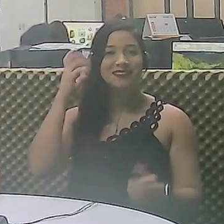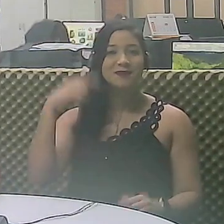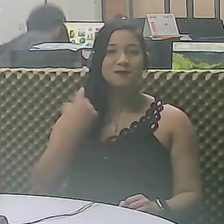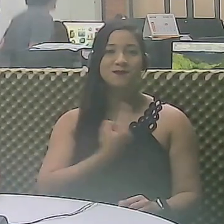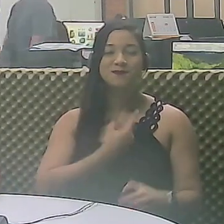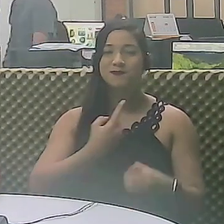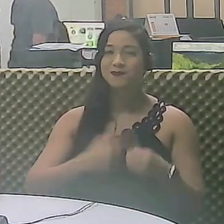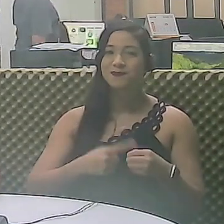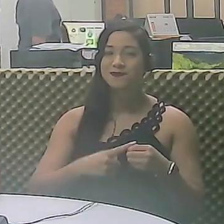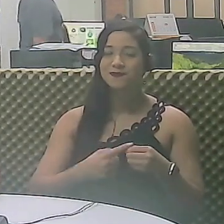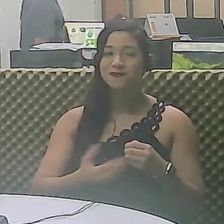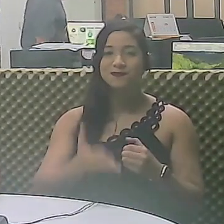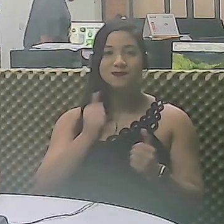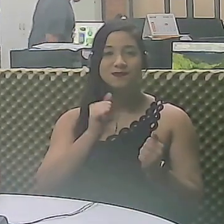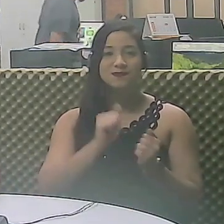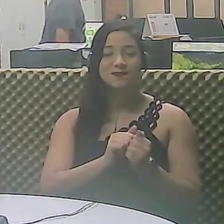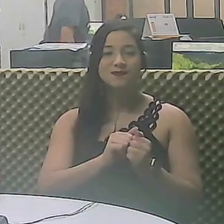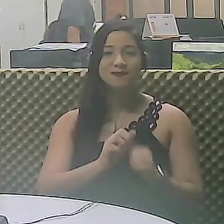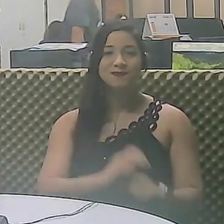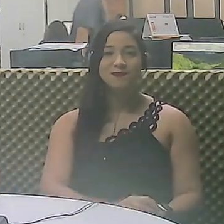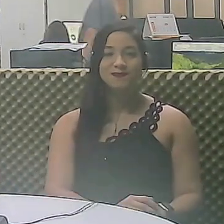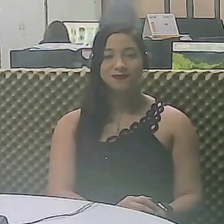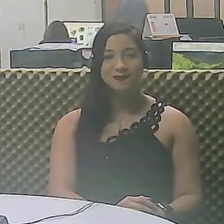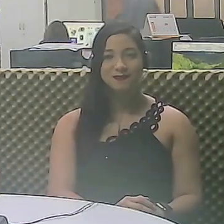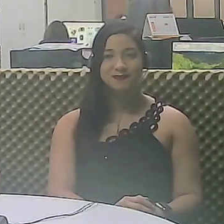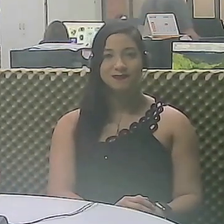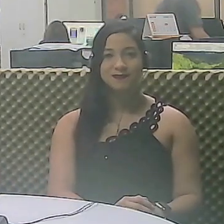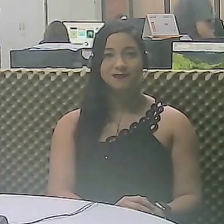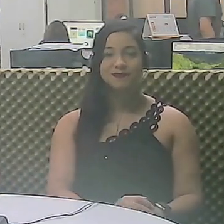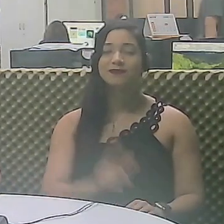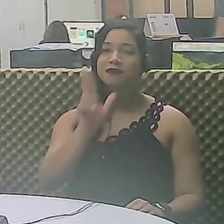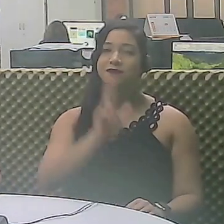na Rádio Nossa Cidade. Vem com a gente!